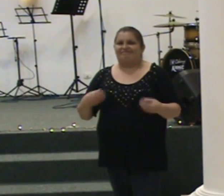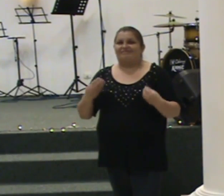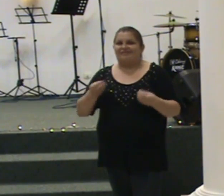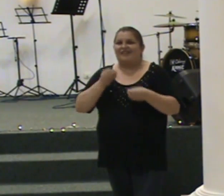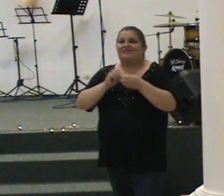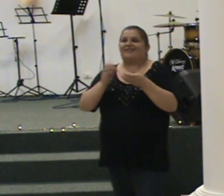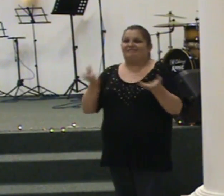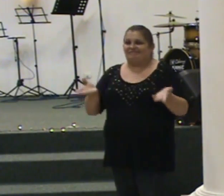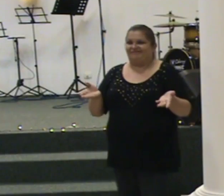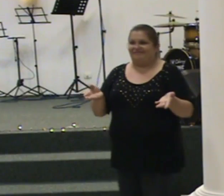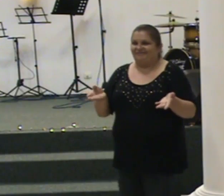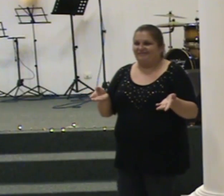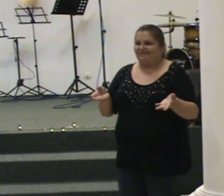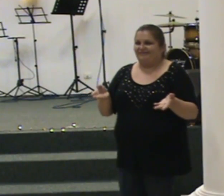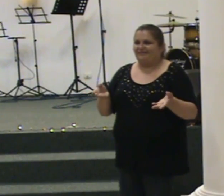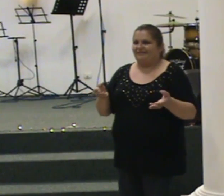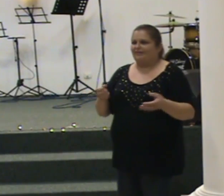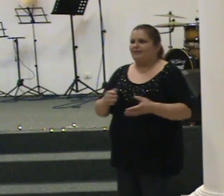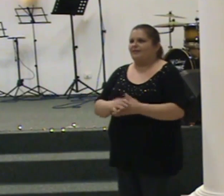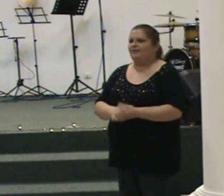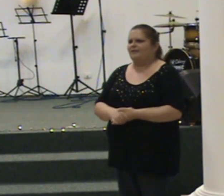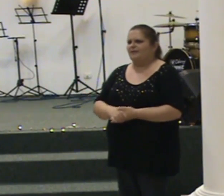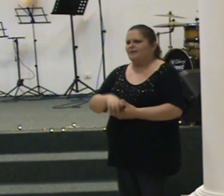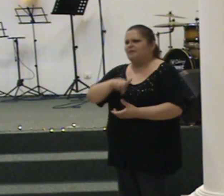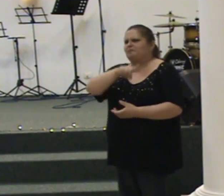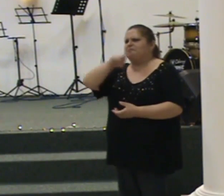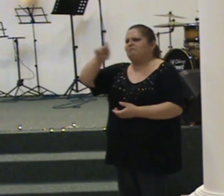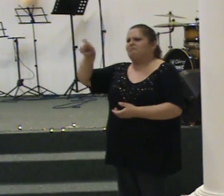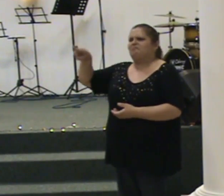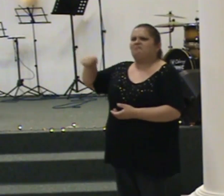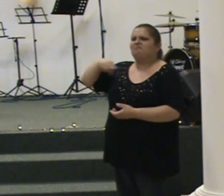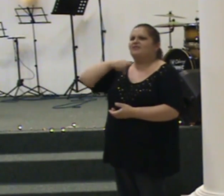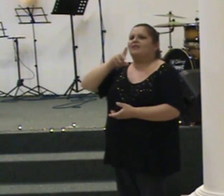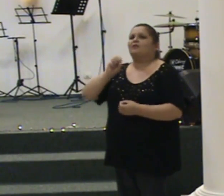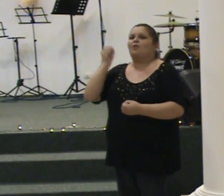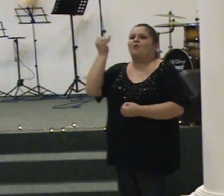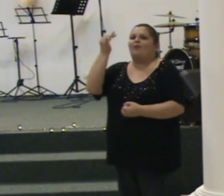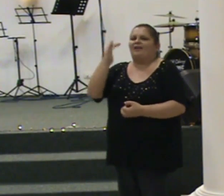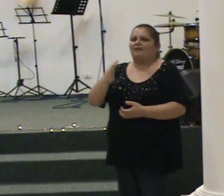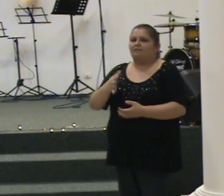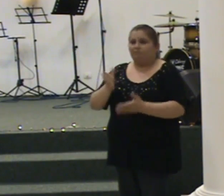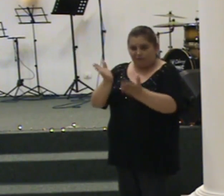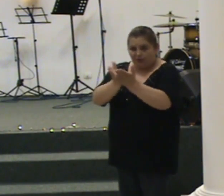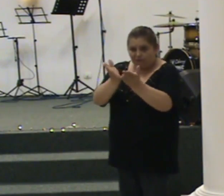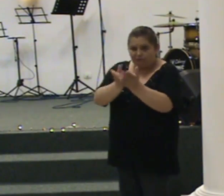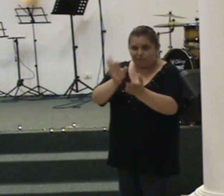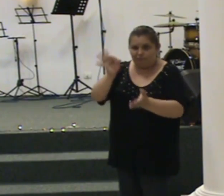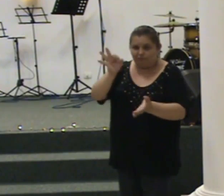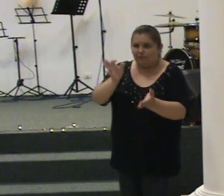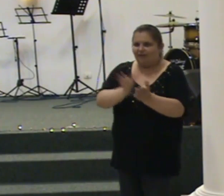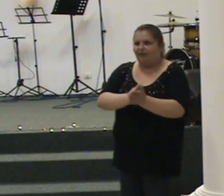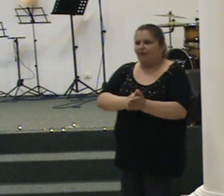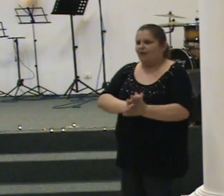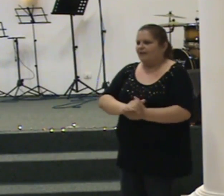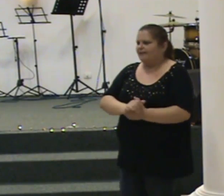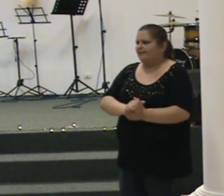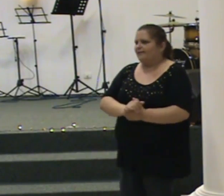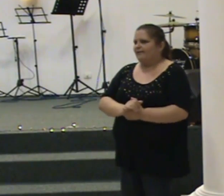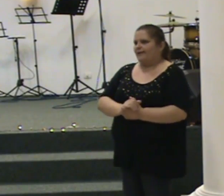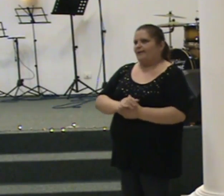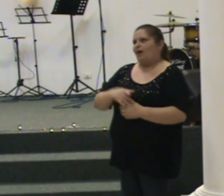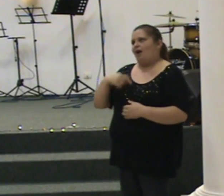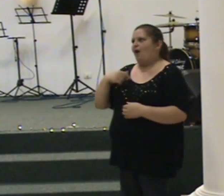maior, que é Jesus, né? Quantos de nós, mesmo cristãos, fazemos